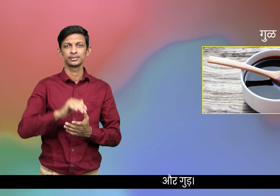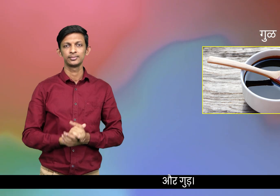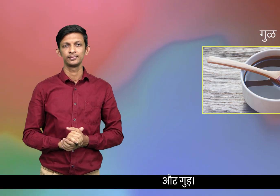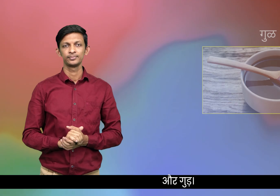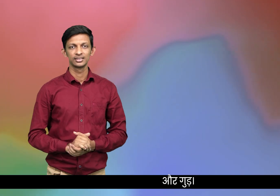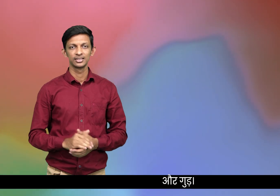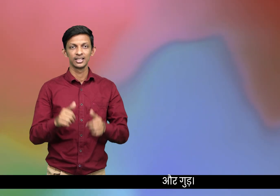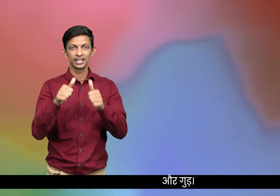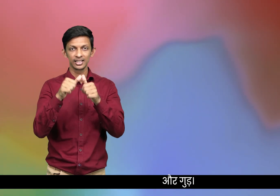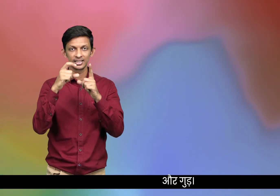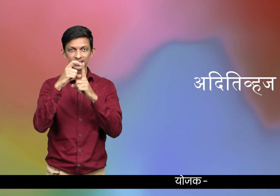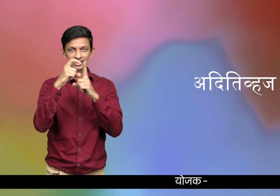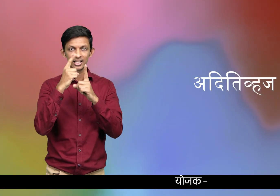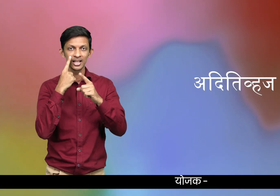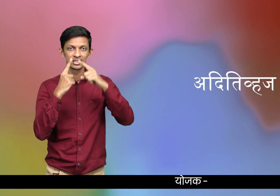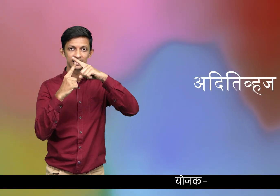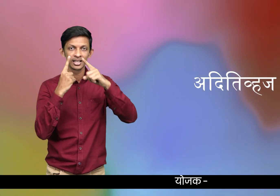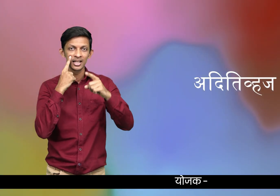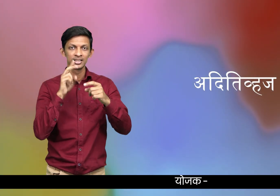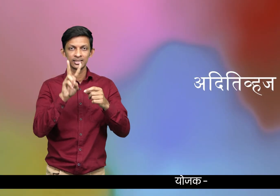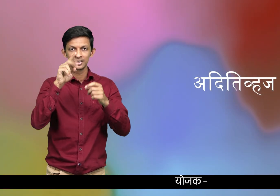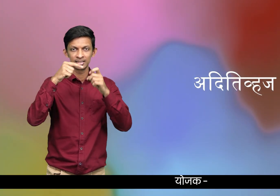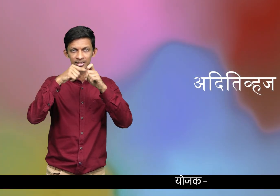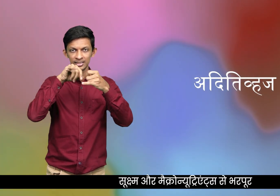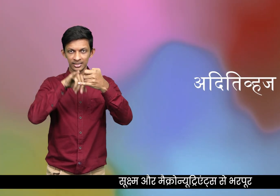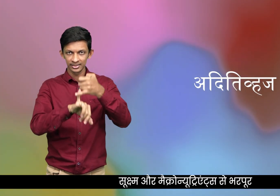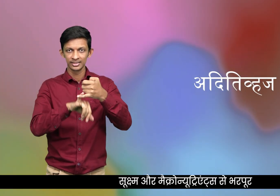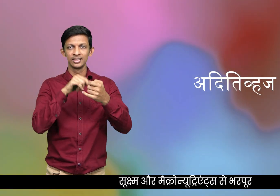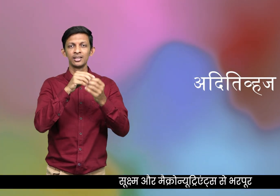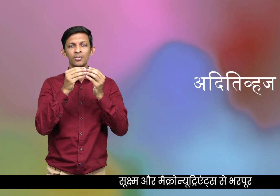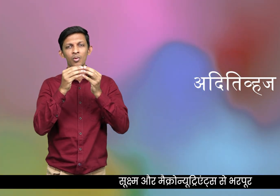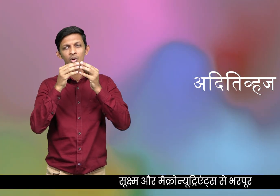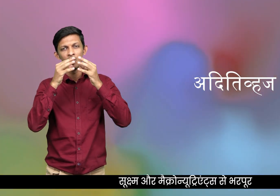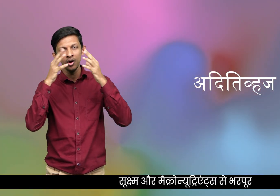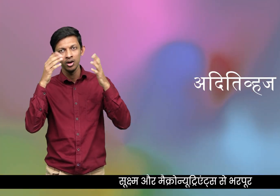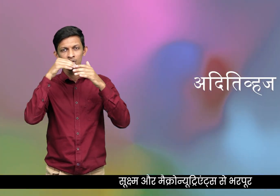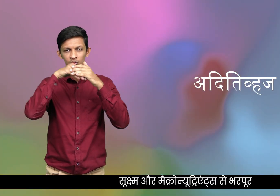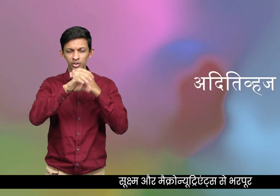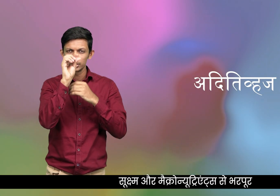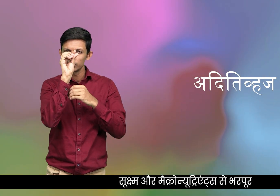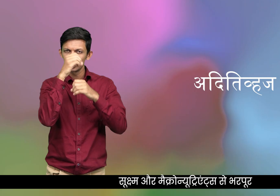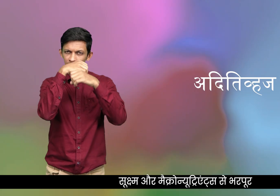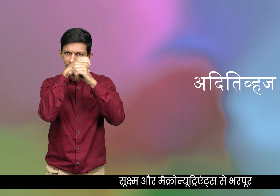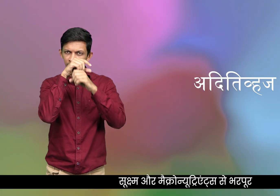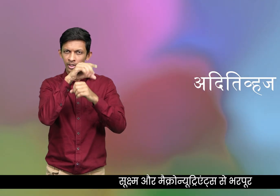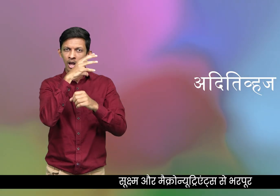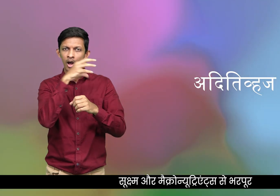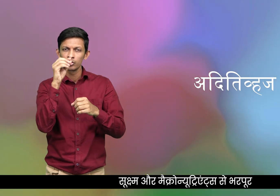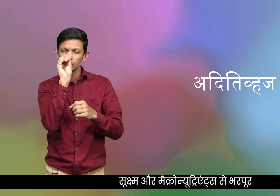तीसरा, योजक, सूक्ष्म और माइक्रो